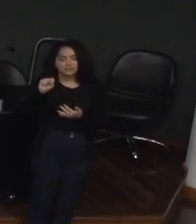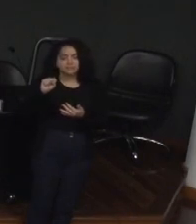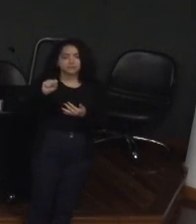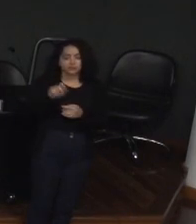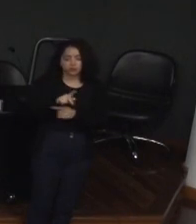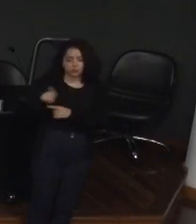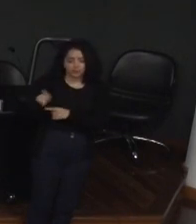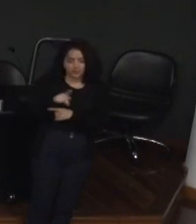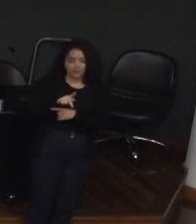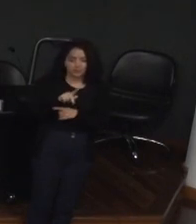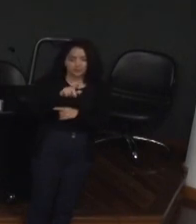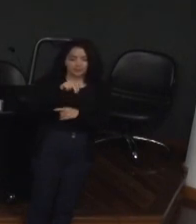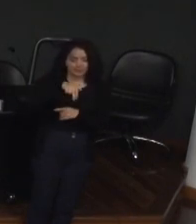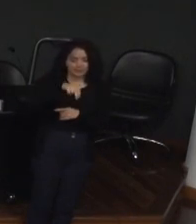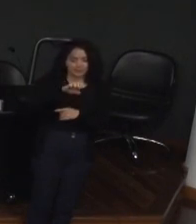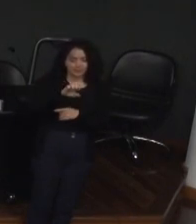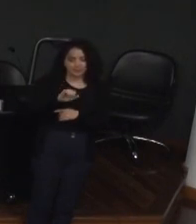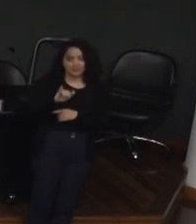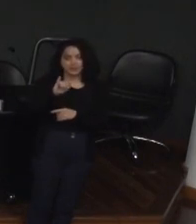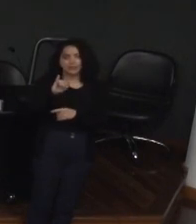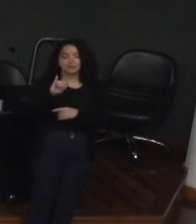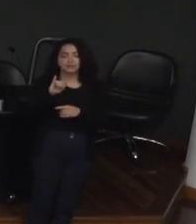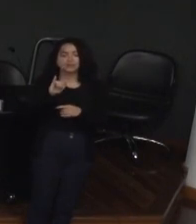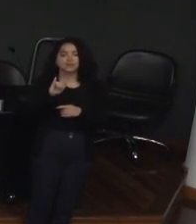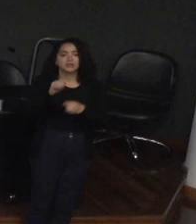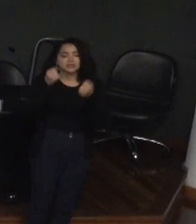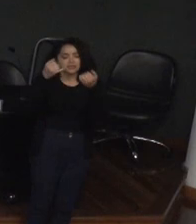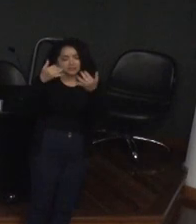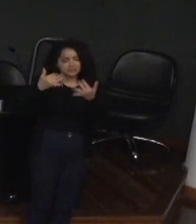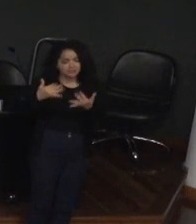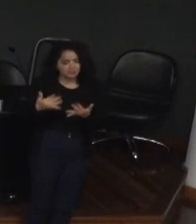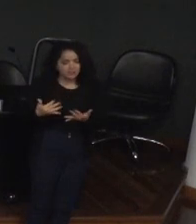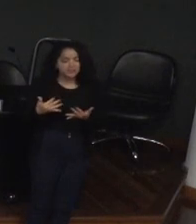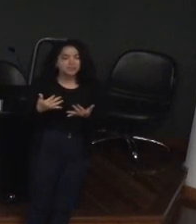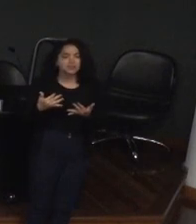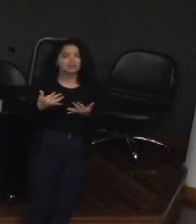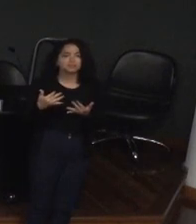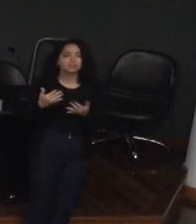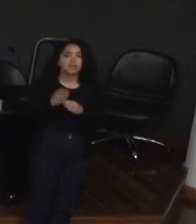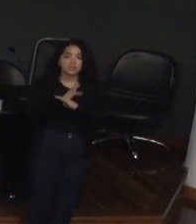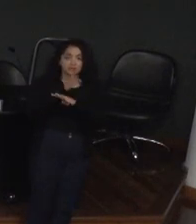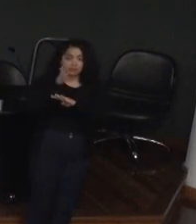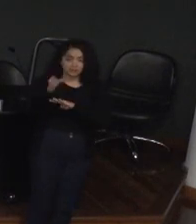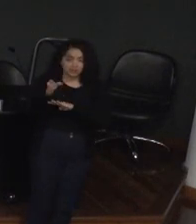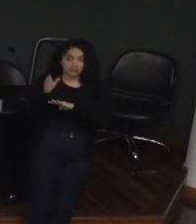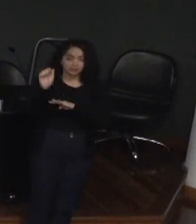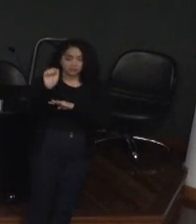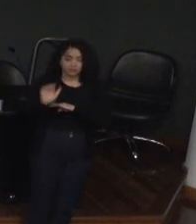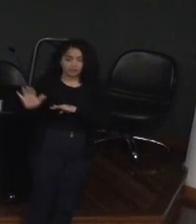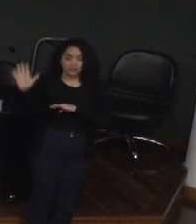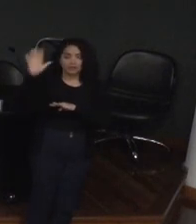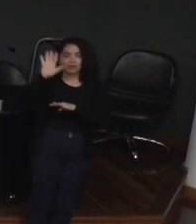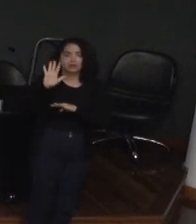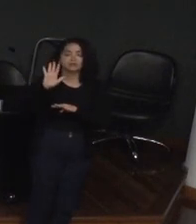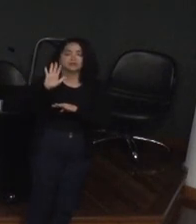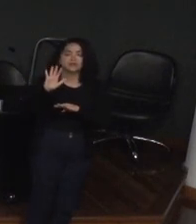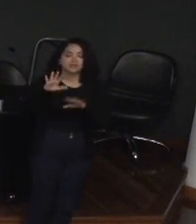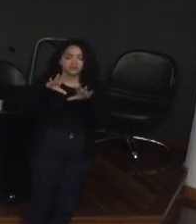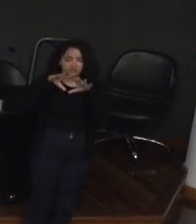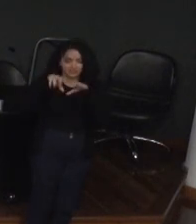pedagogo que se chama Ney Lobo, que conta que, numa expedição à África, existia uma tradição de caça a